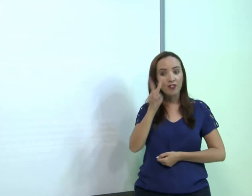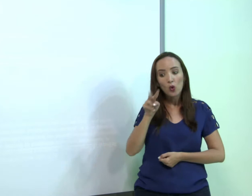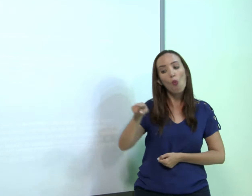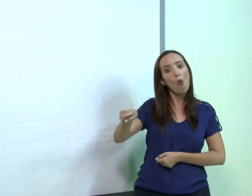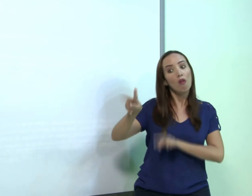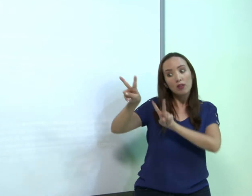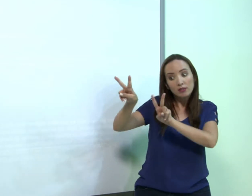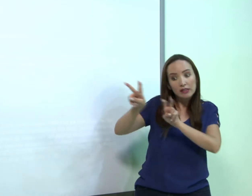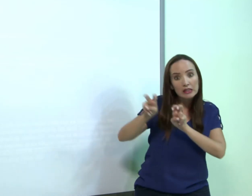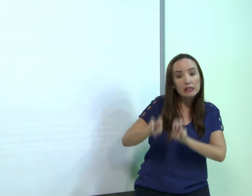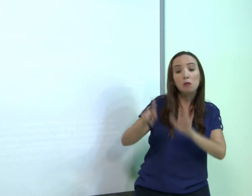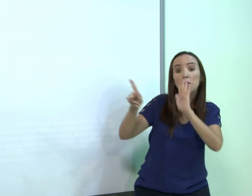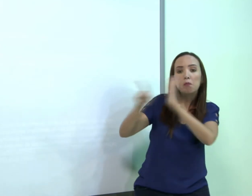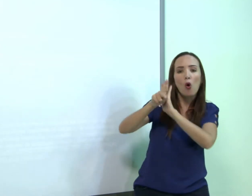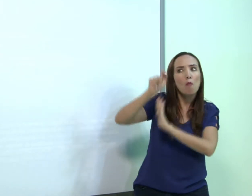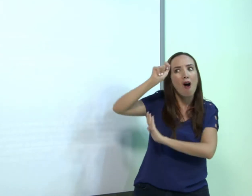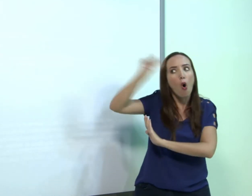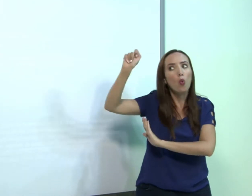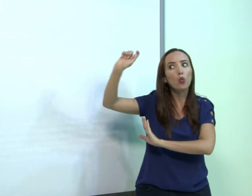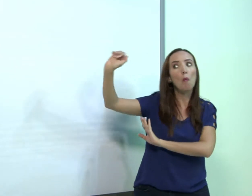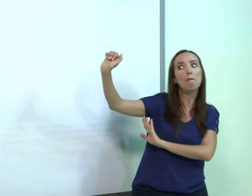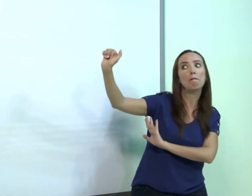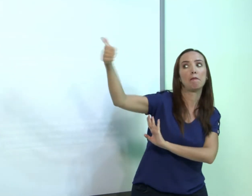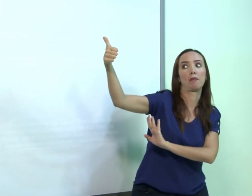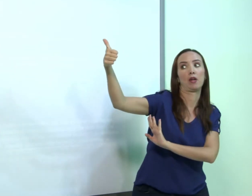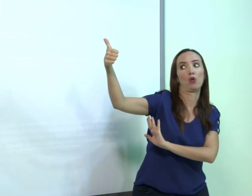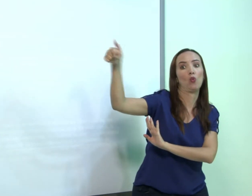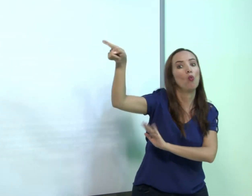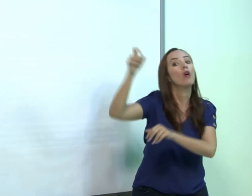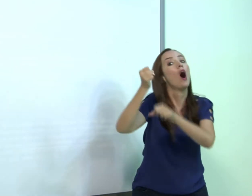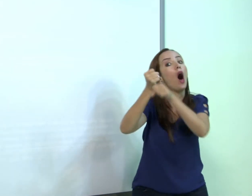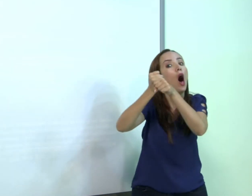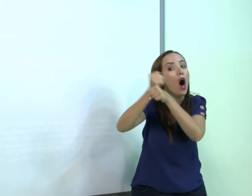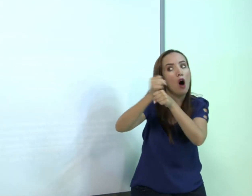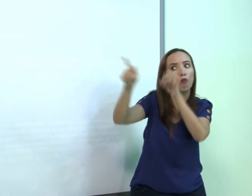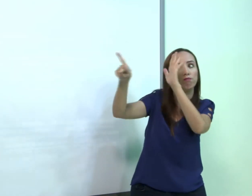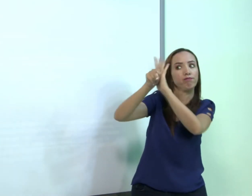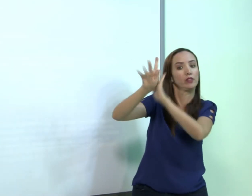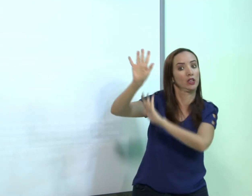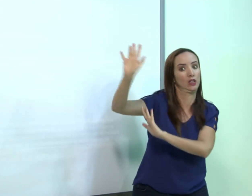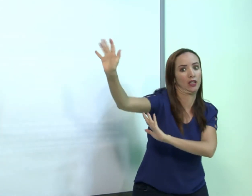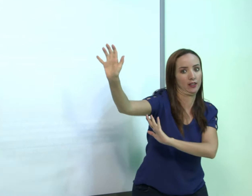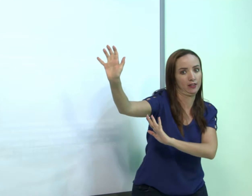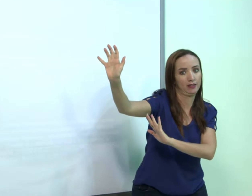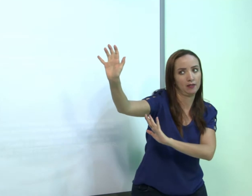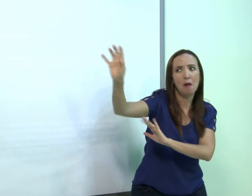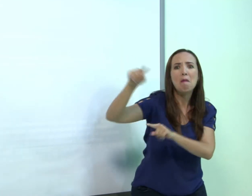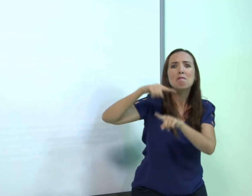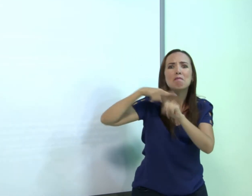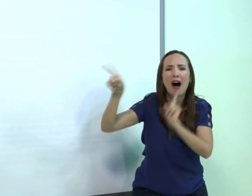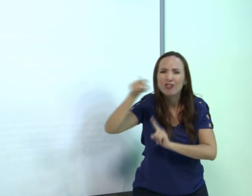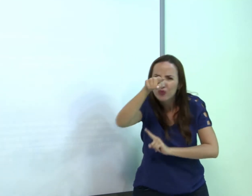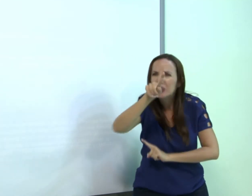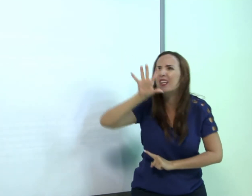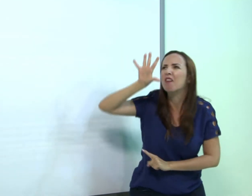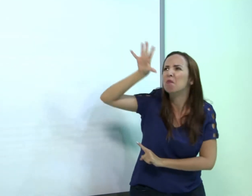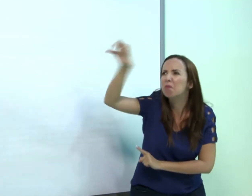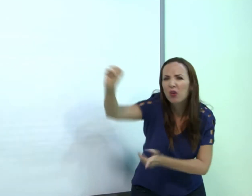Viu? Pega o autor, o primeiro autor, o ano que foi publicado e coloca.